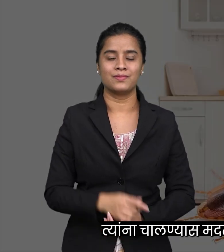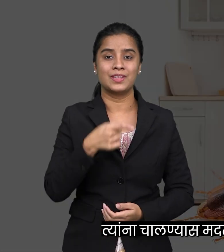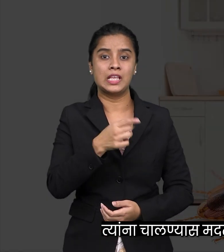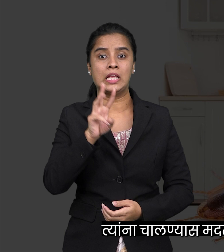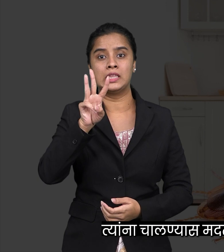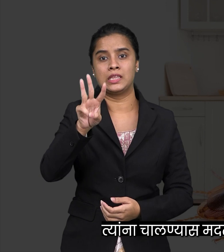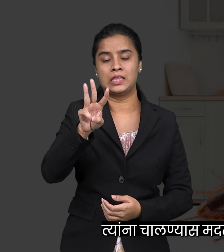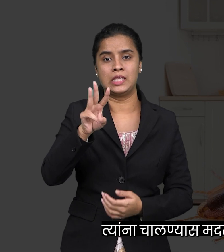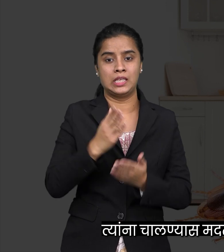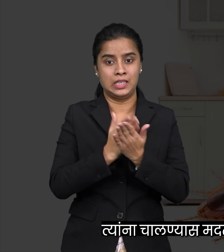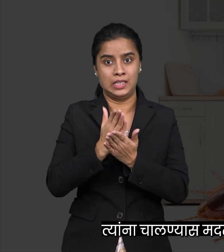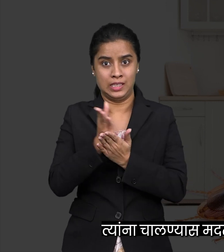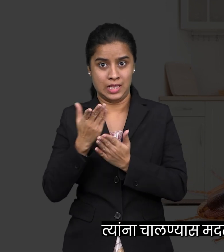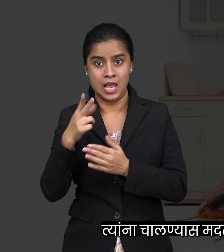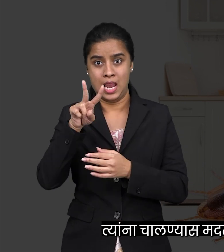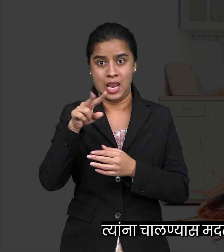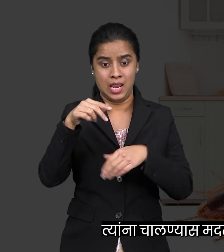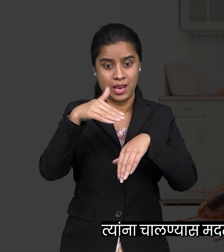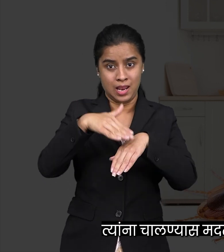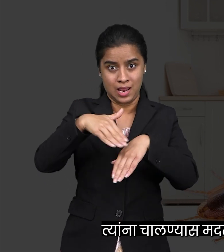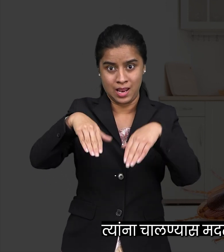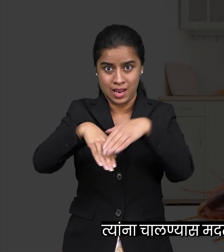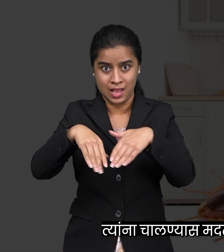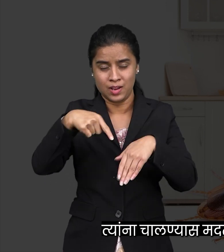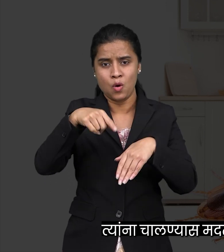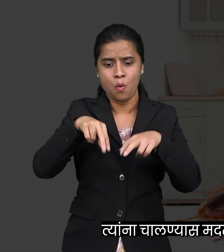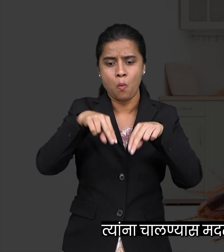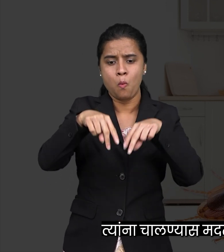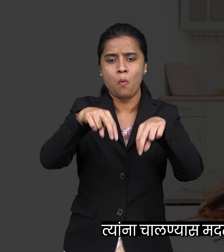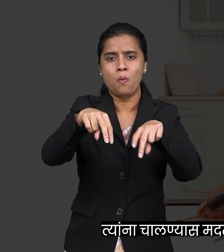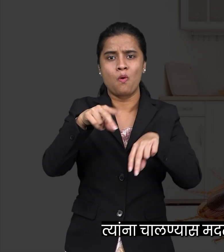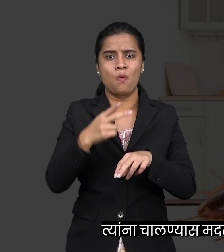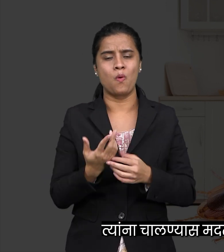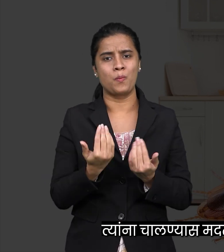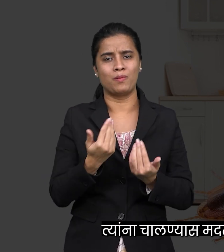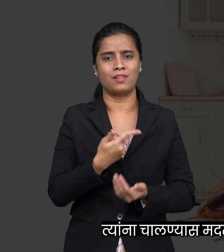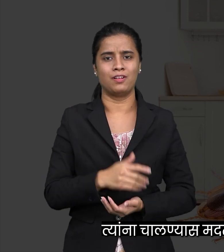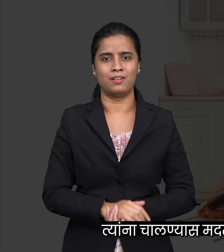त्यांना चालण्यास मदत करणारे पायांच्या 3 जोड्या असतात.